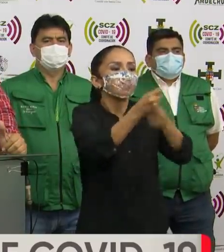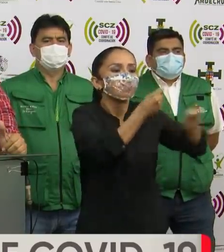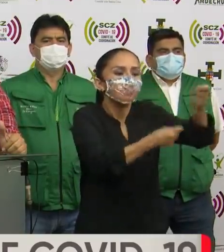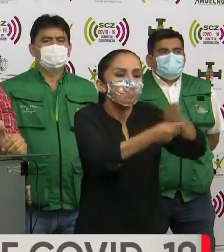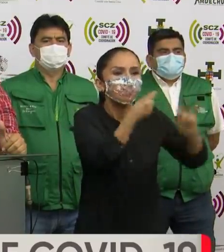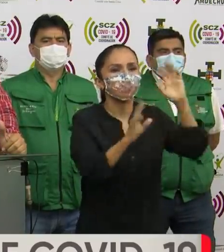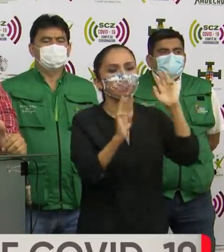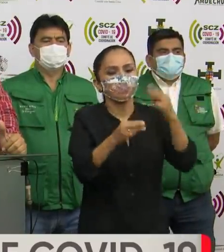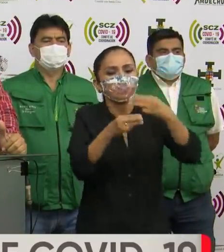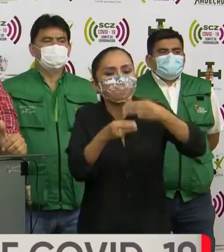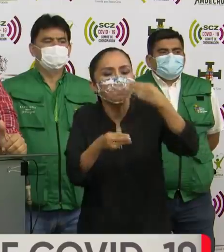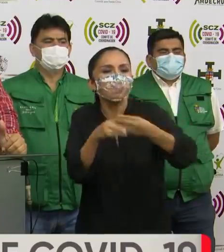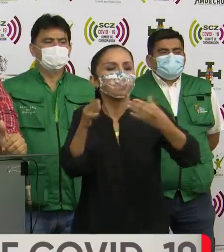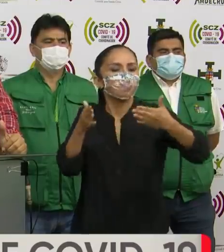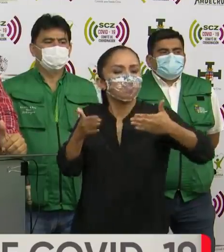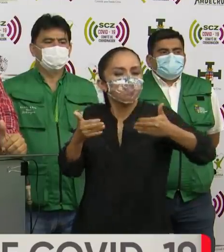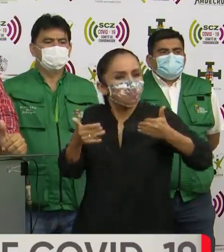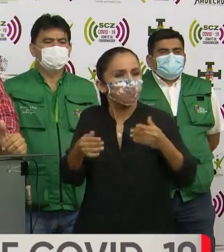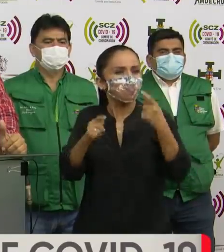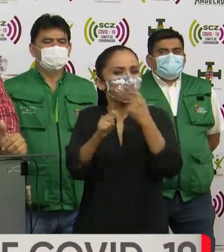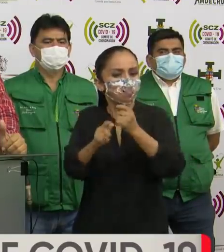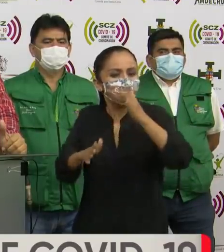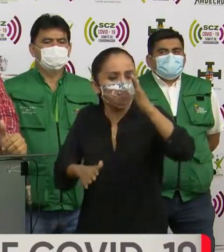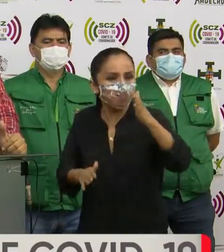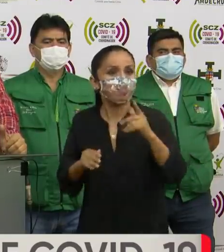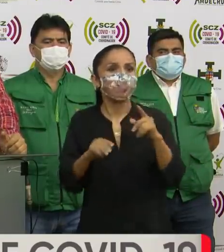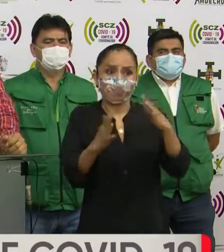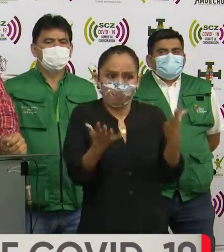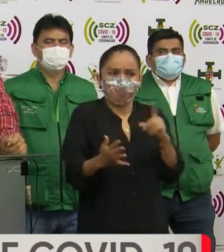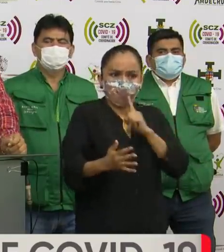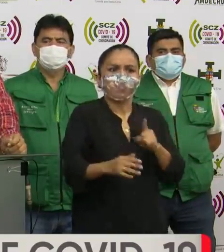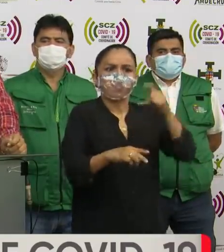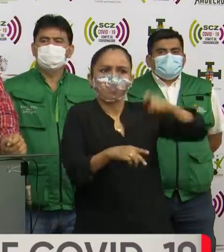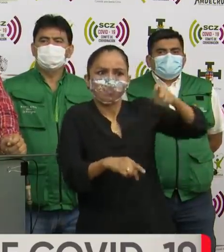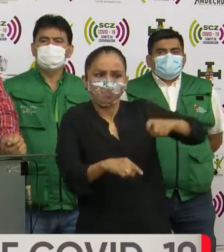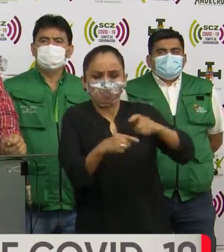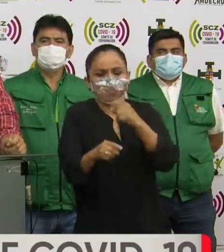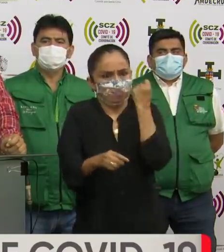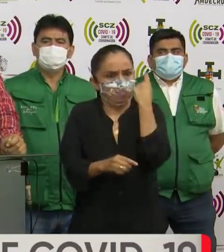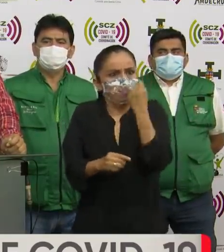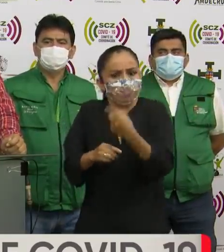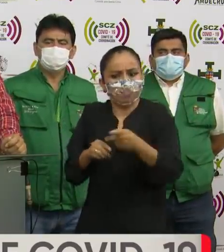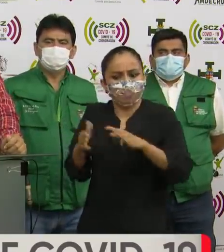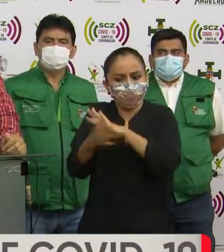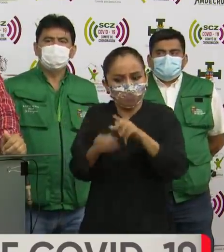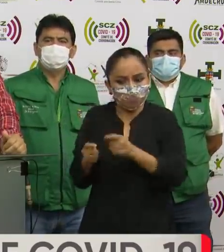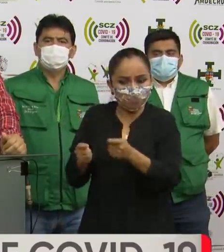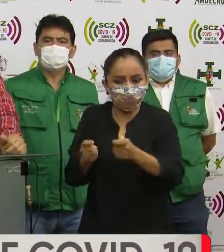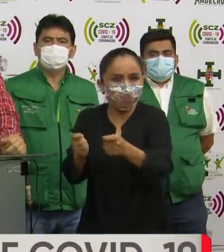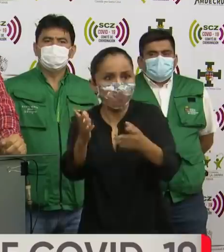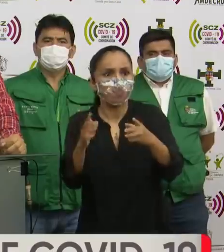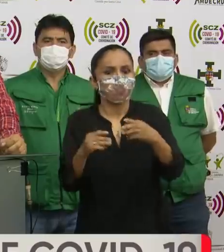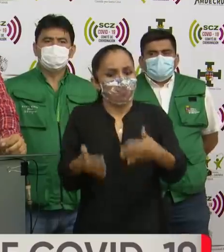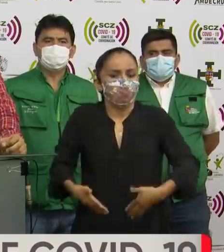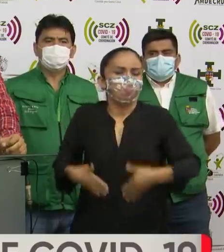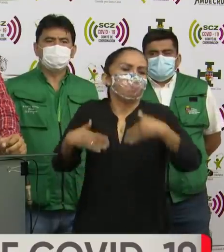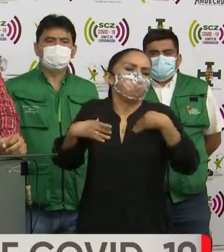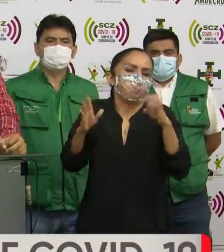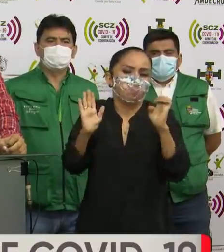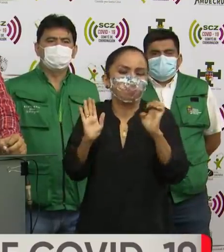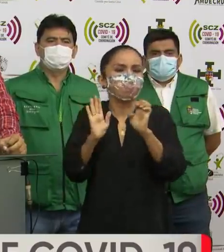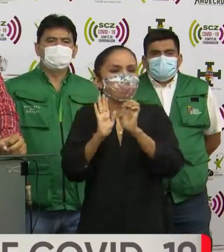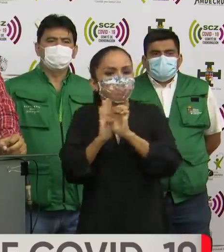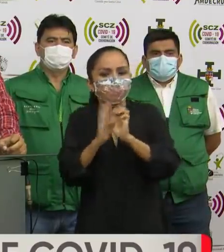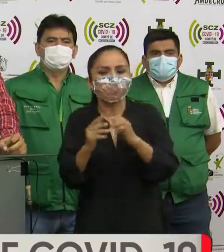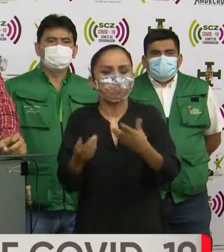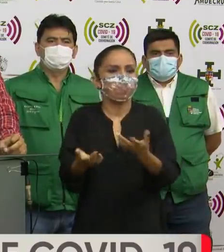transporte público. El transporte público, si bien es una gran necesidad por el servicio y entendemos a las personas que viven como